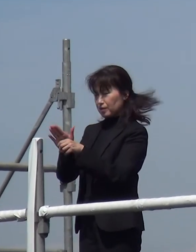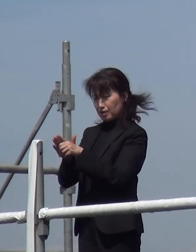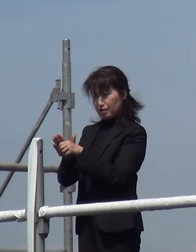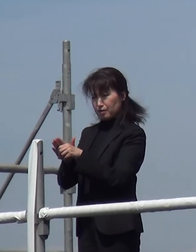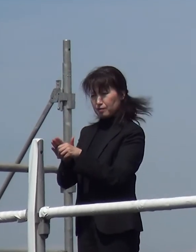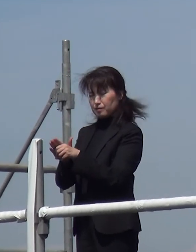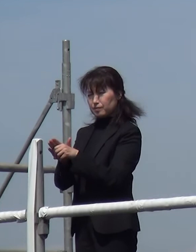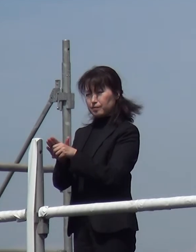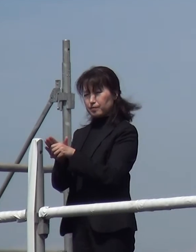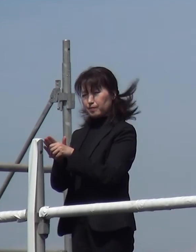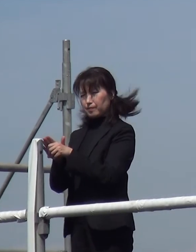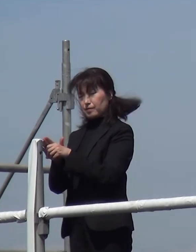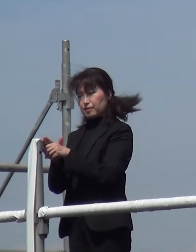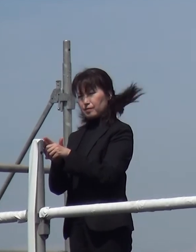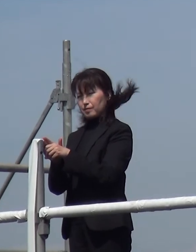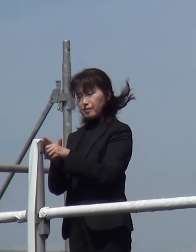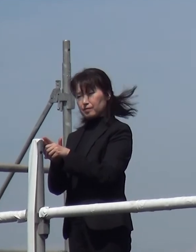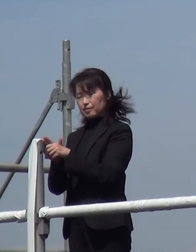こそ、